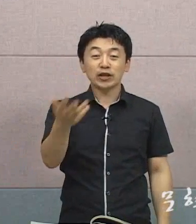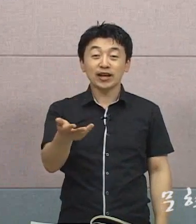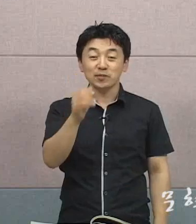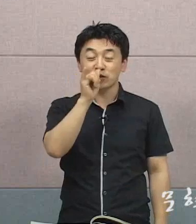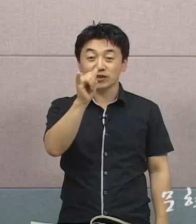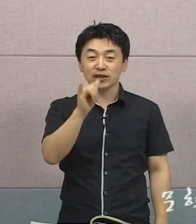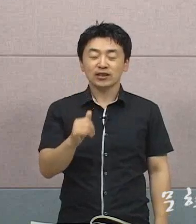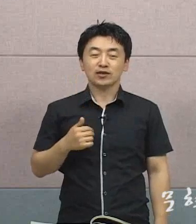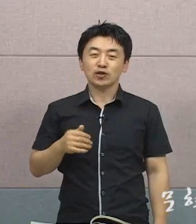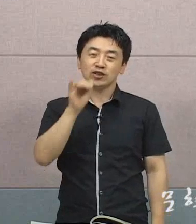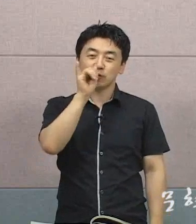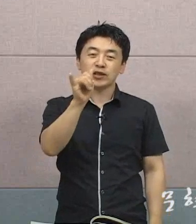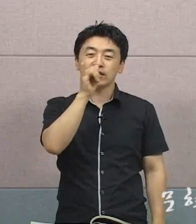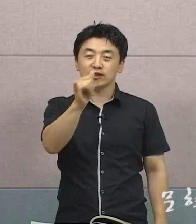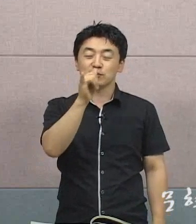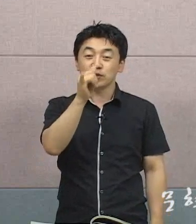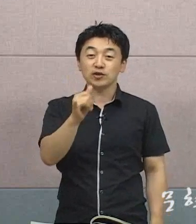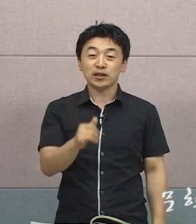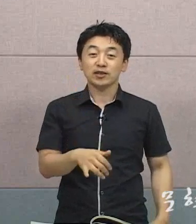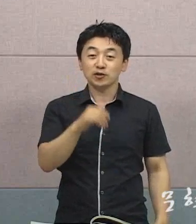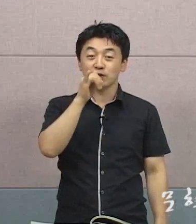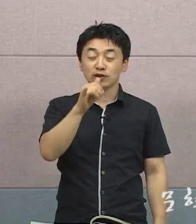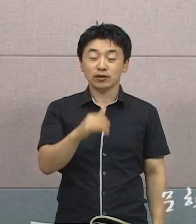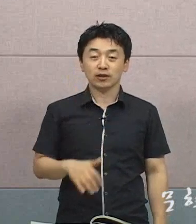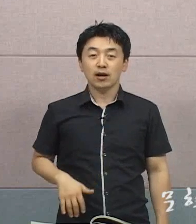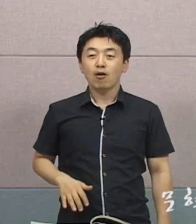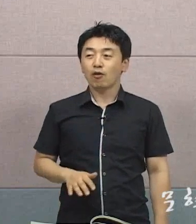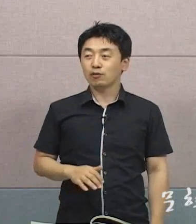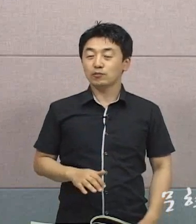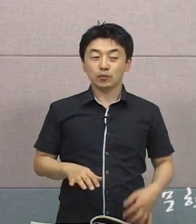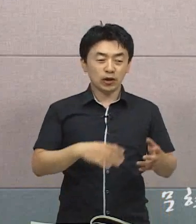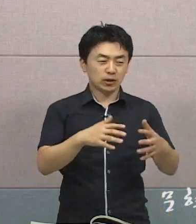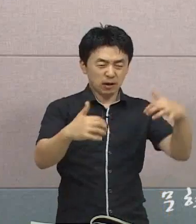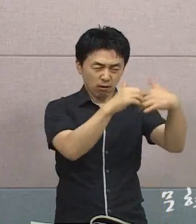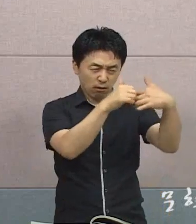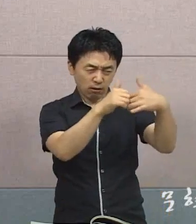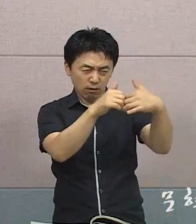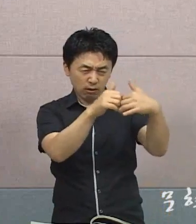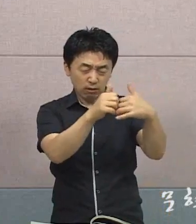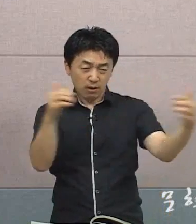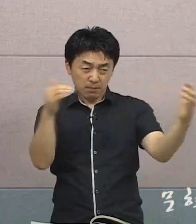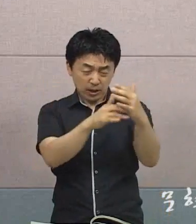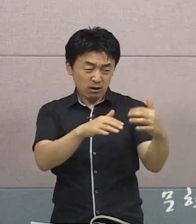됐다, 뭐 이런, 그래서 저는 이걸 됐다라는 느낌으로 훨씬 더 많이 사용을 하고요. 예. 뭔가 이렇게 막,